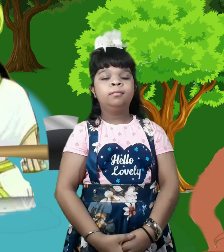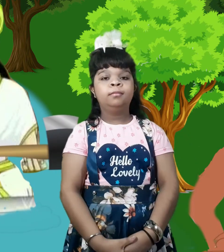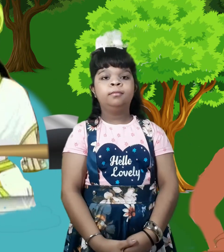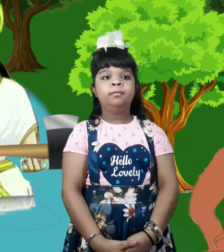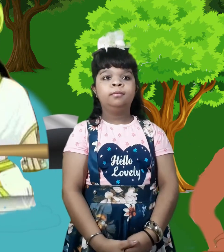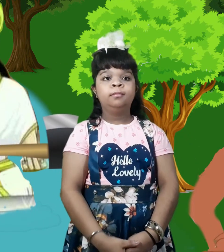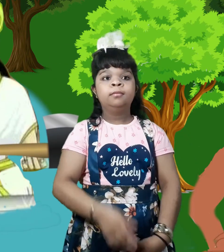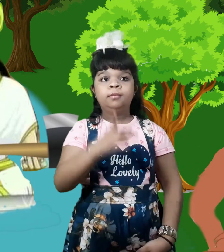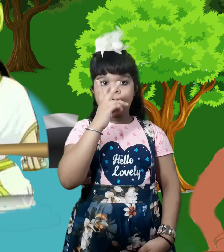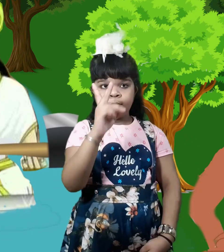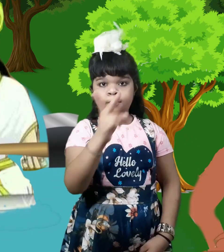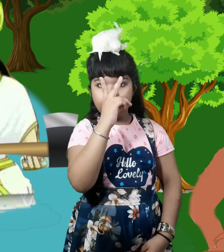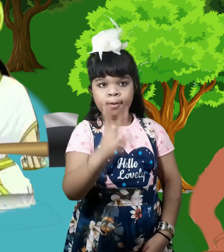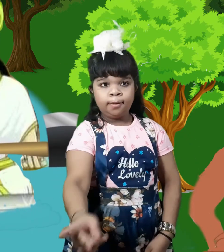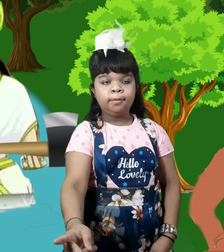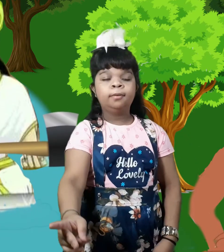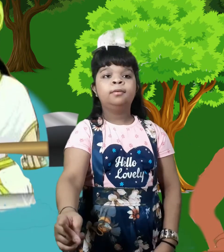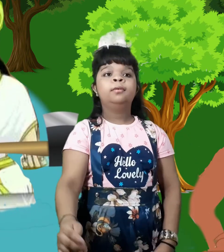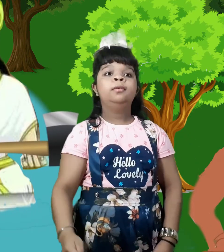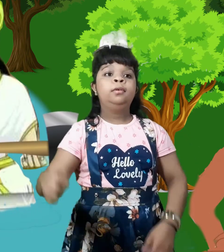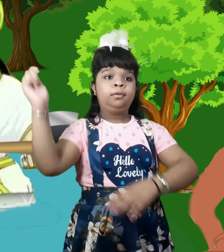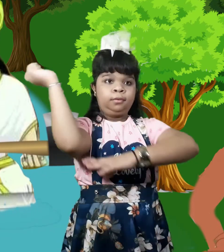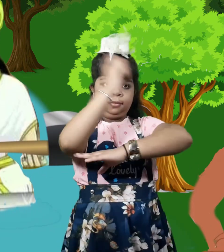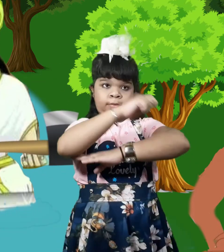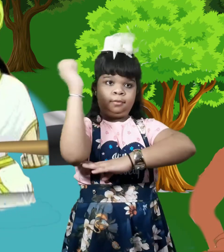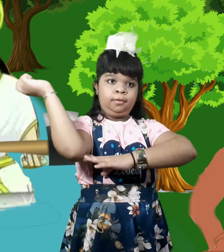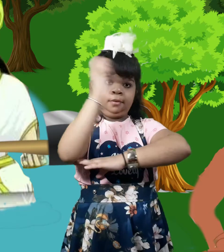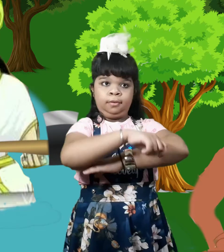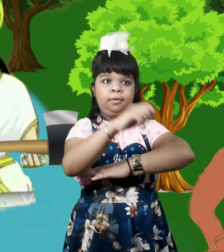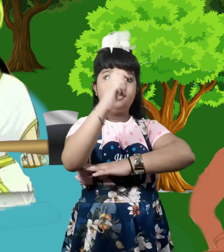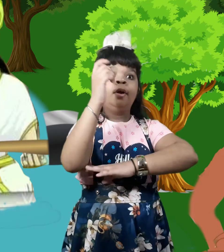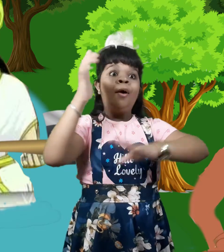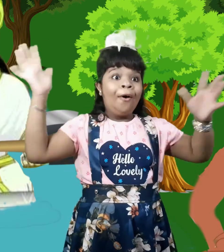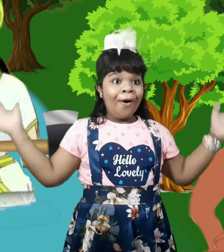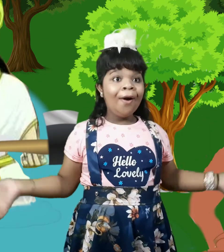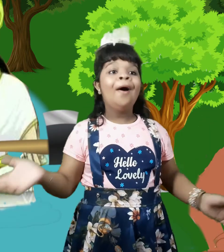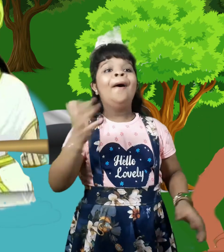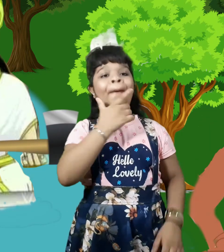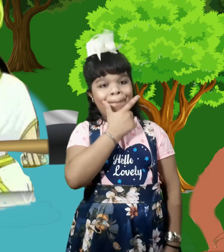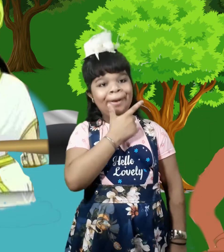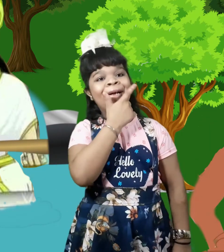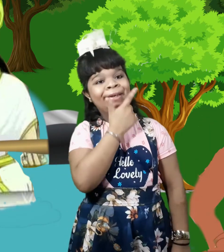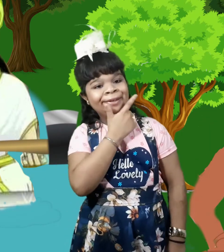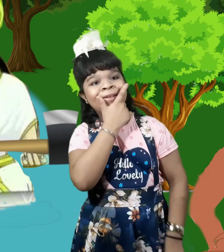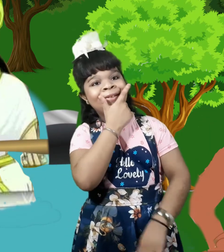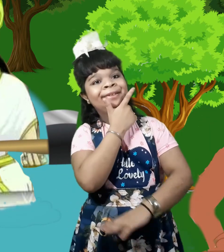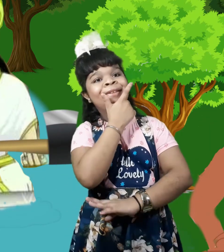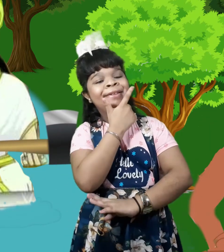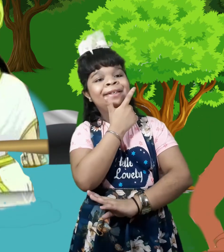यह देखकर लकड़हारा बहुत खुश हुआ और धन्यवाद